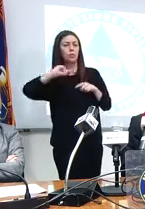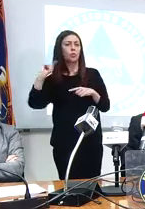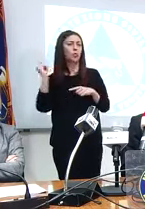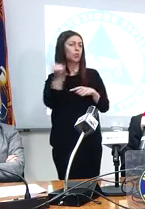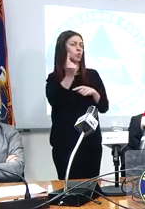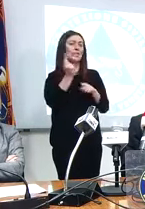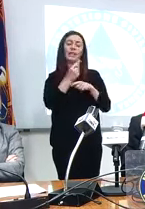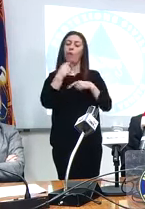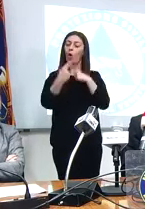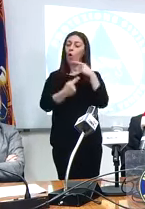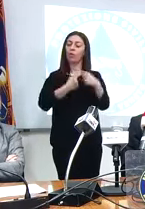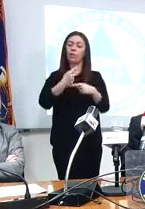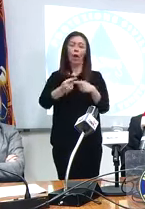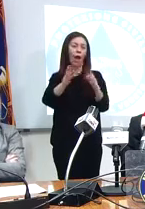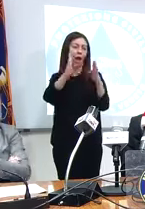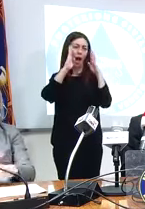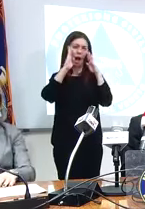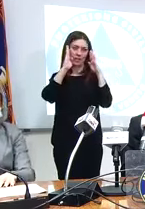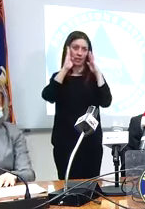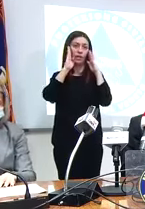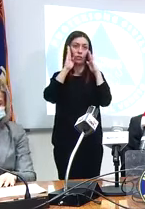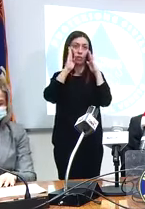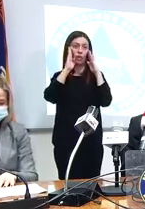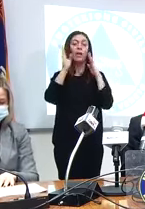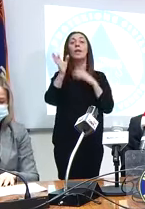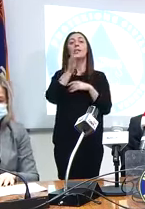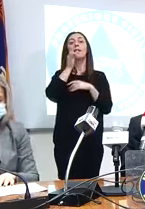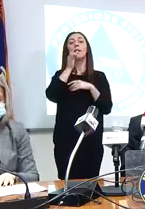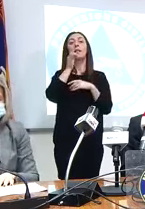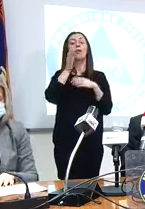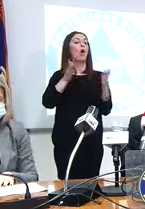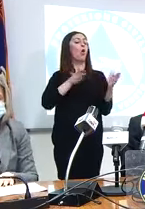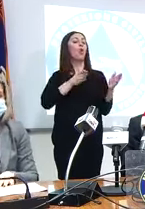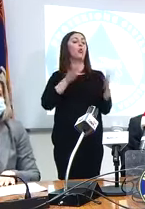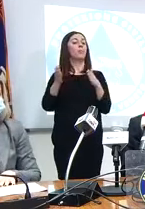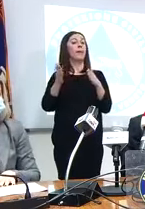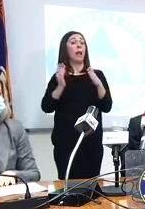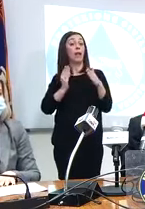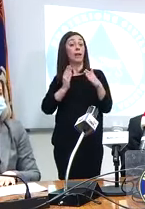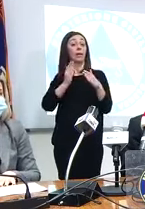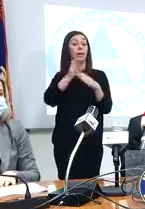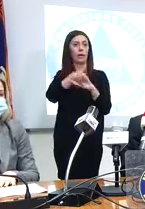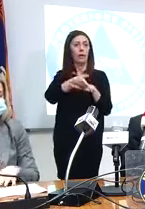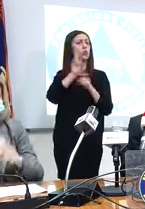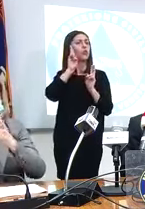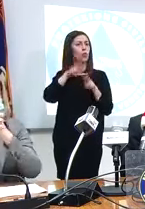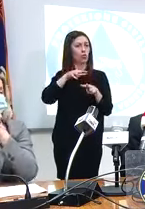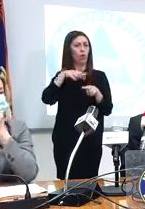Quindi non rimuoveremo i controlli all'ingresso degli ospedali, non rimuoveremo i varchi,